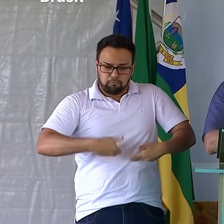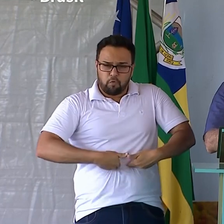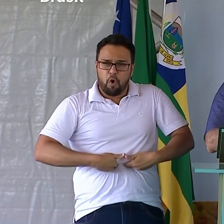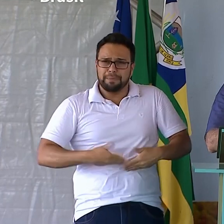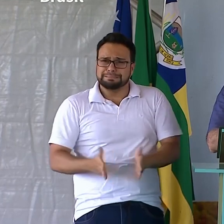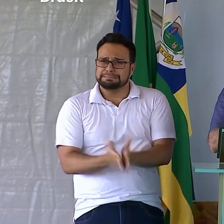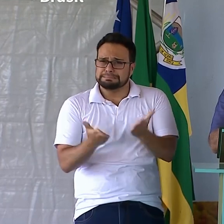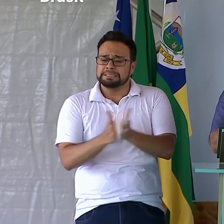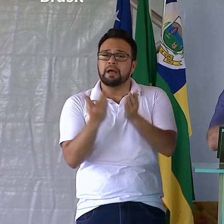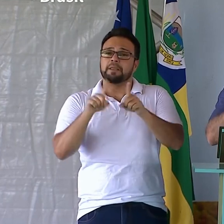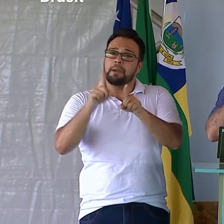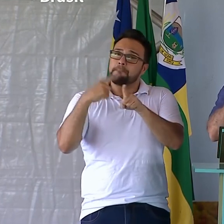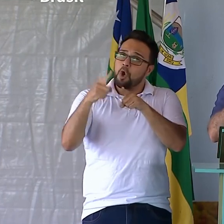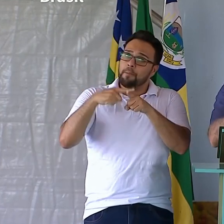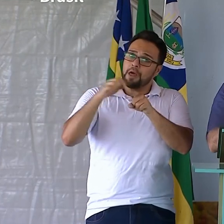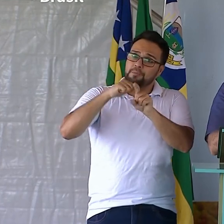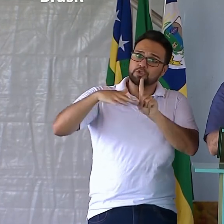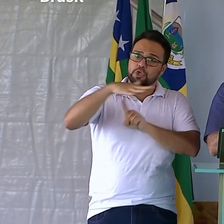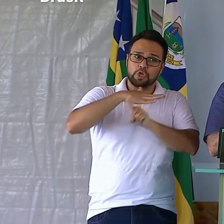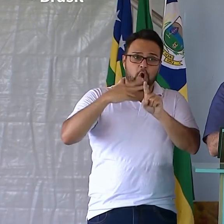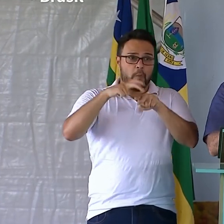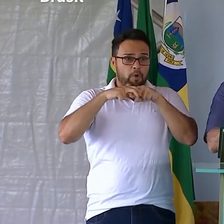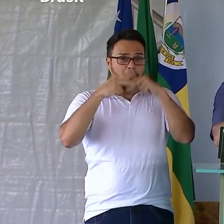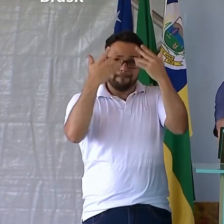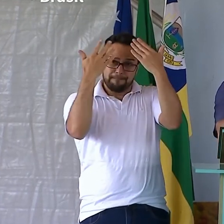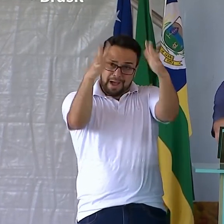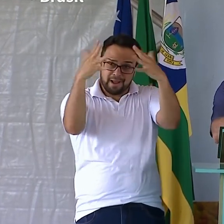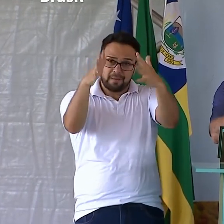e problemas sociais. Parabéns a vocês,